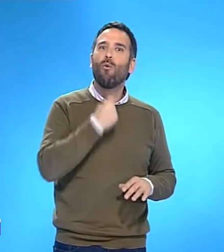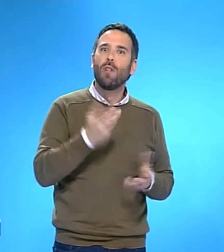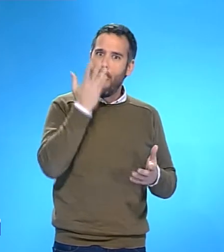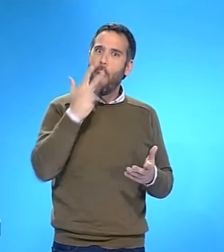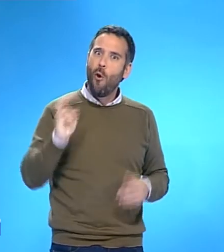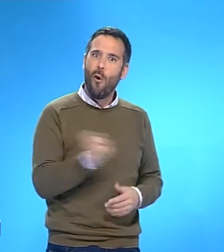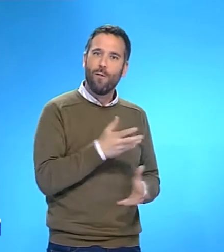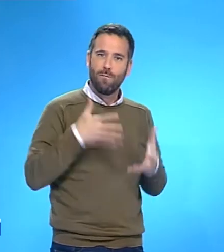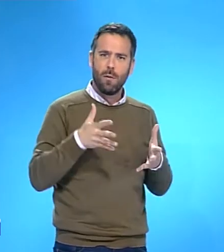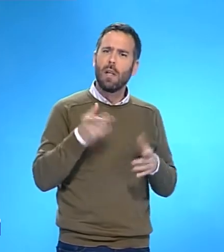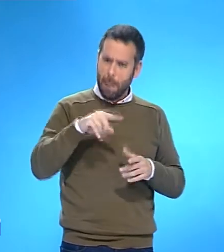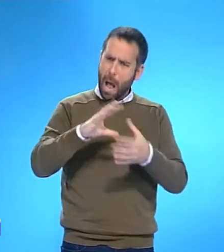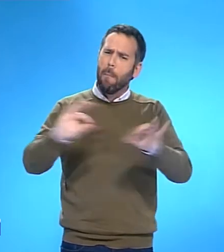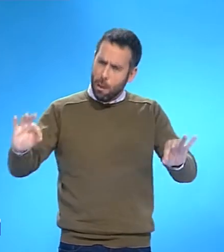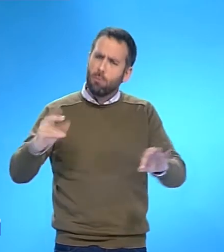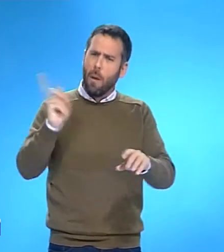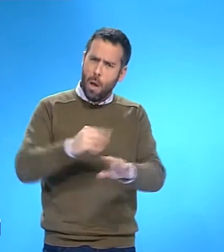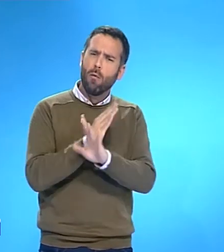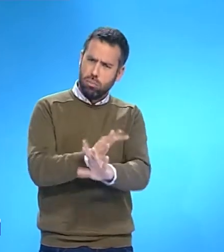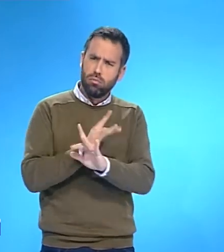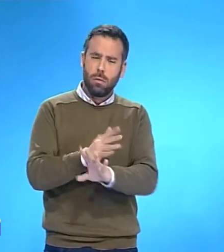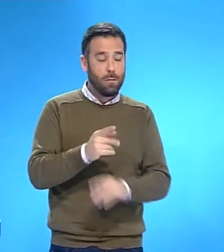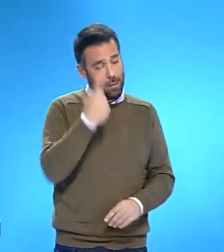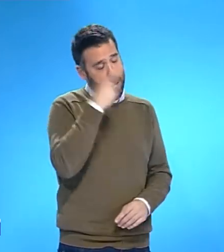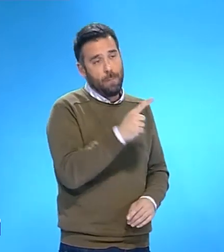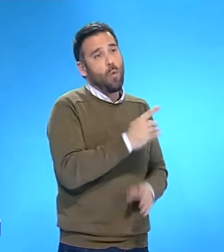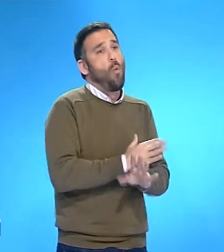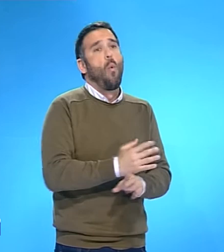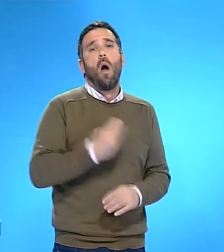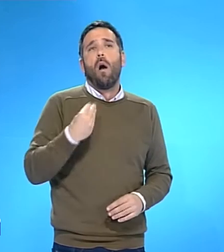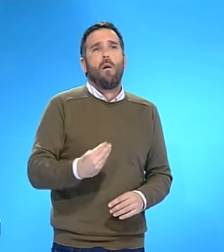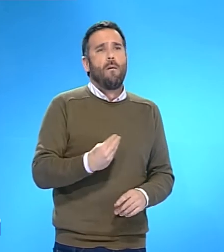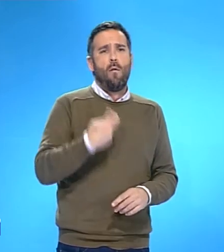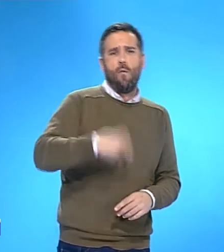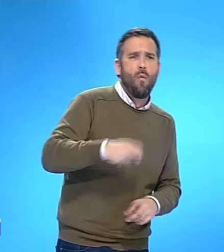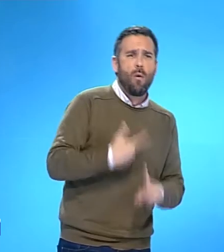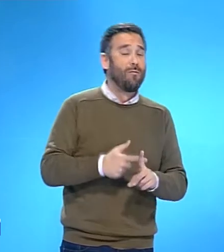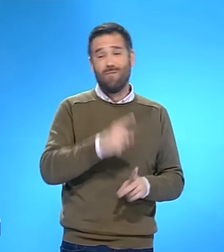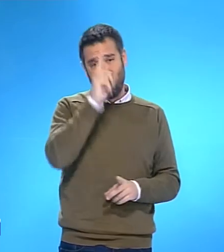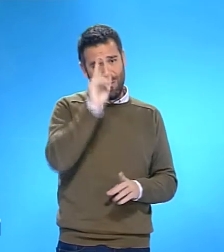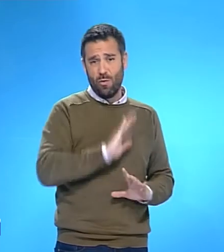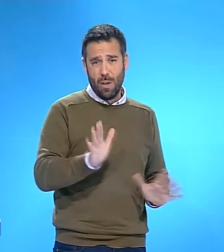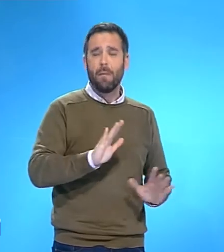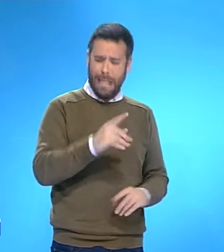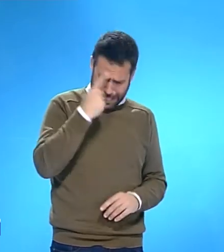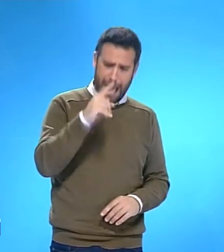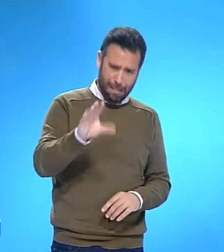divertían los colores. Con sus amigos también jugaba. Los niños entendían que él no sabía jugar a juegos